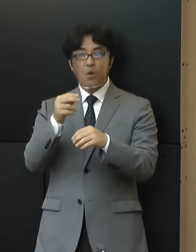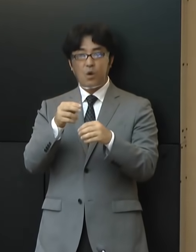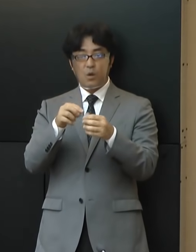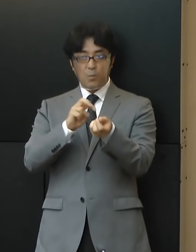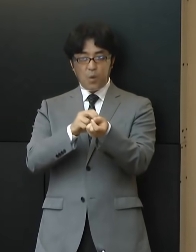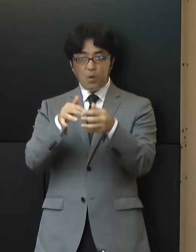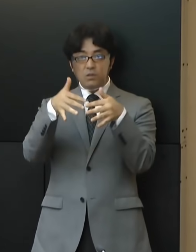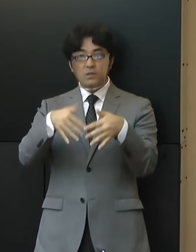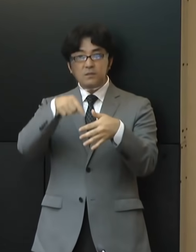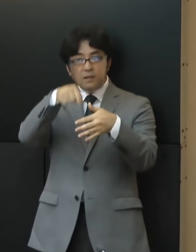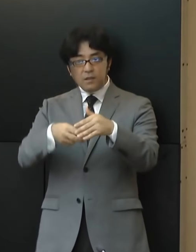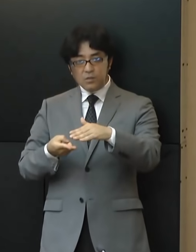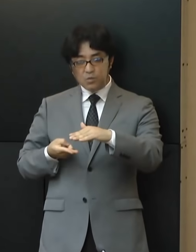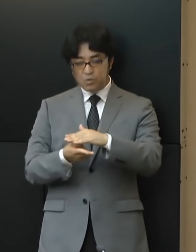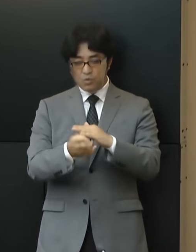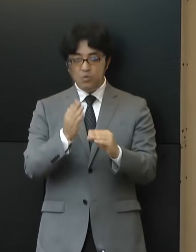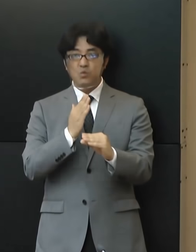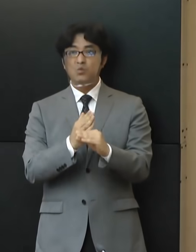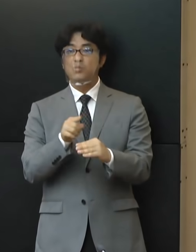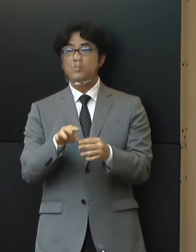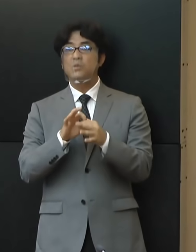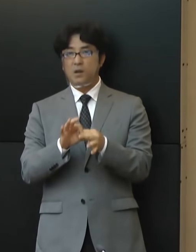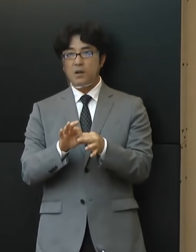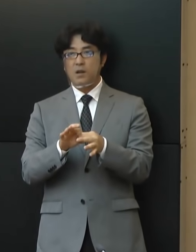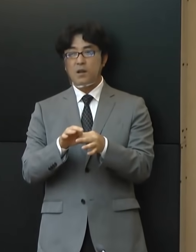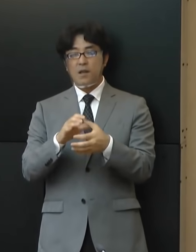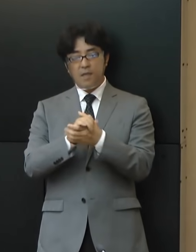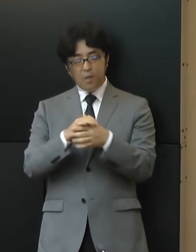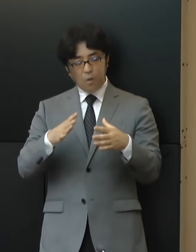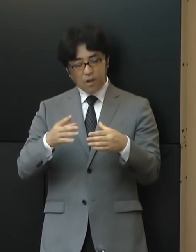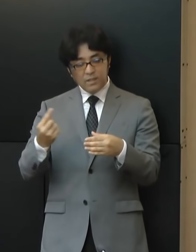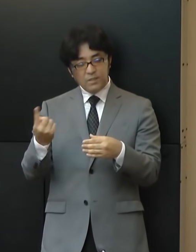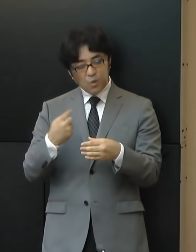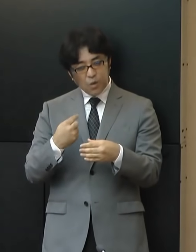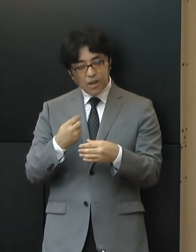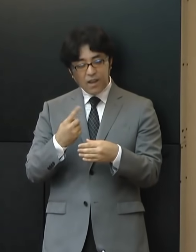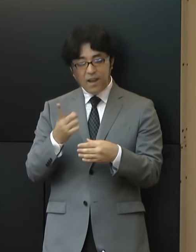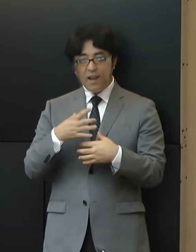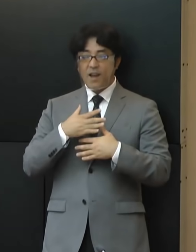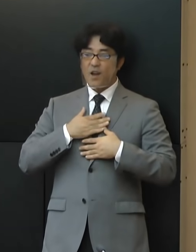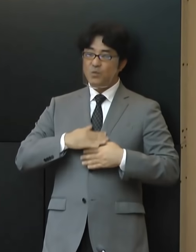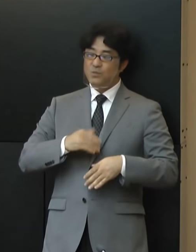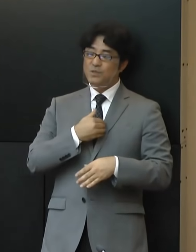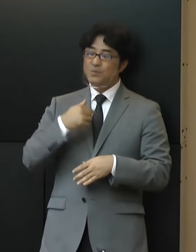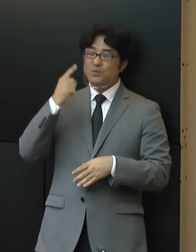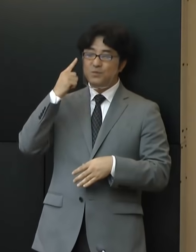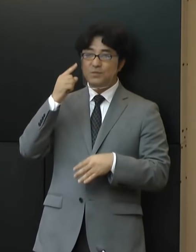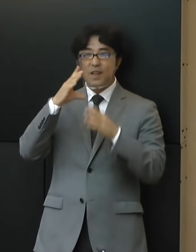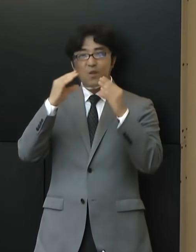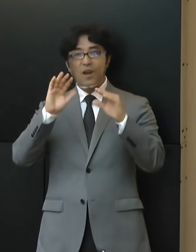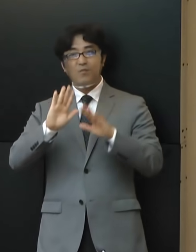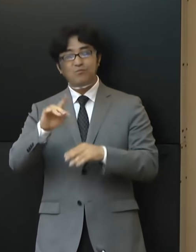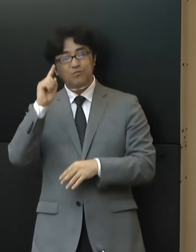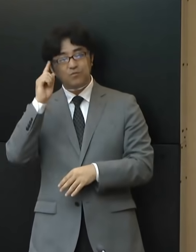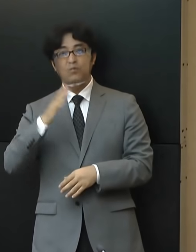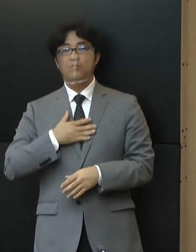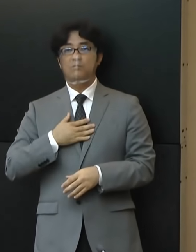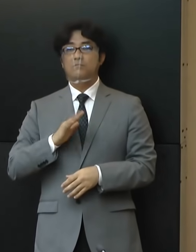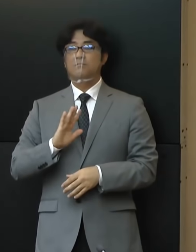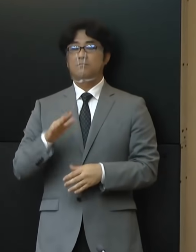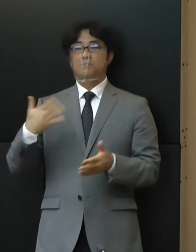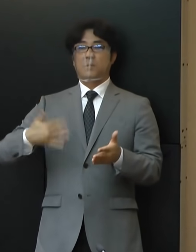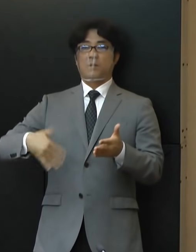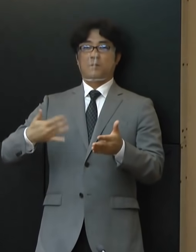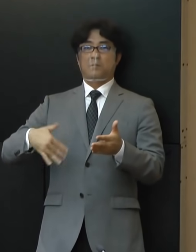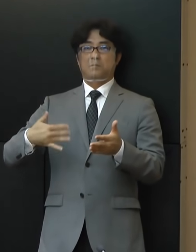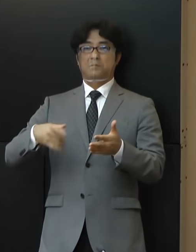。ですから、平和が訪れそうだということで、市民の皆さんが笑顔になれるのはいいんですけれども、前線ではまだ兵士た